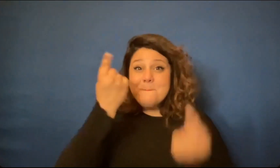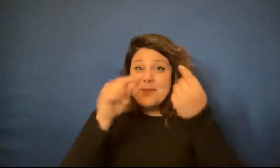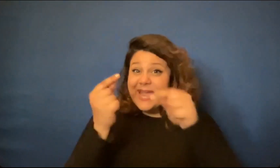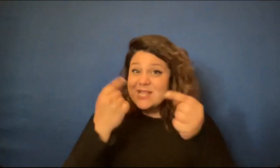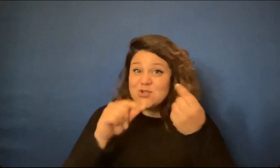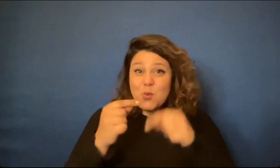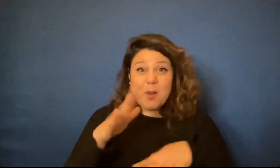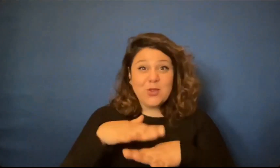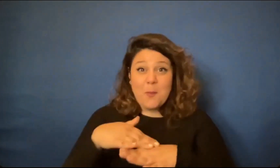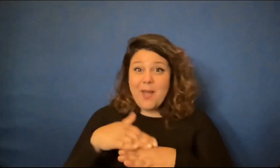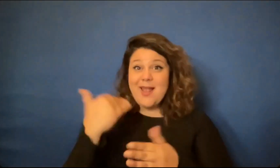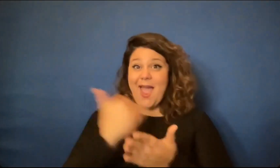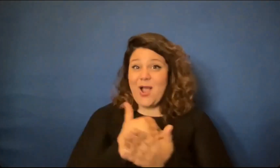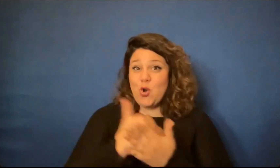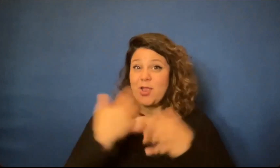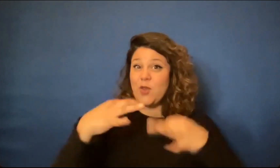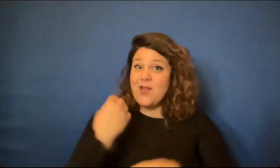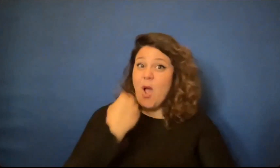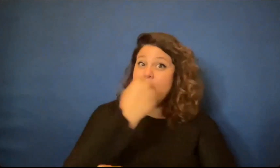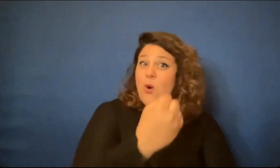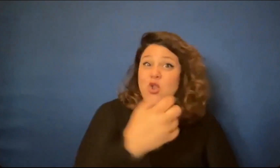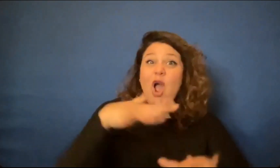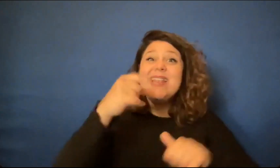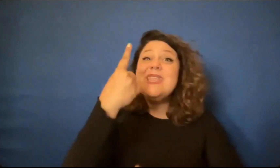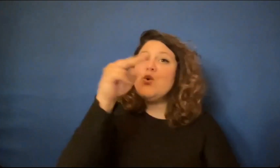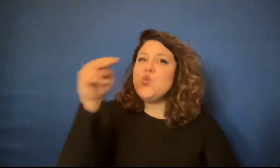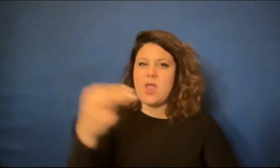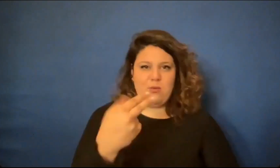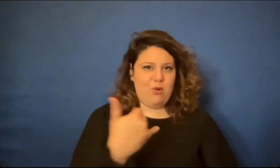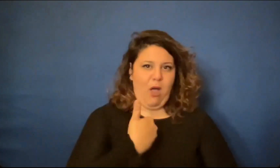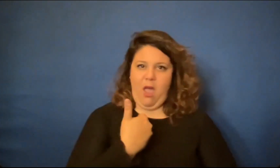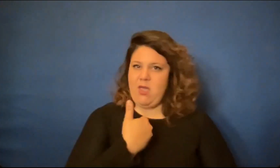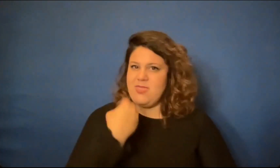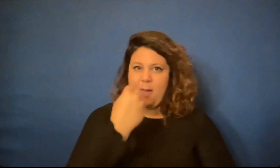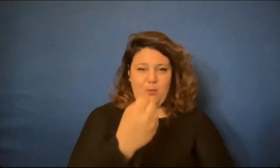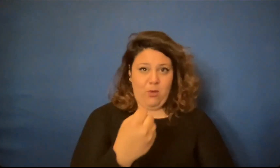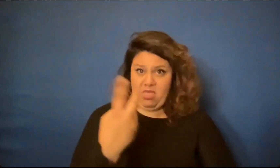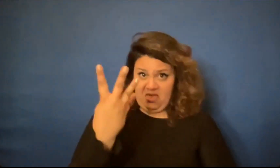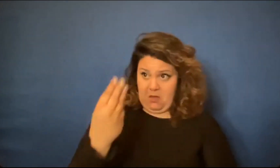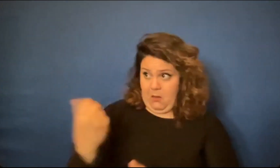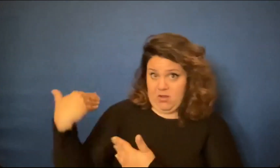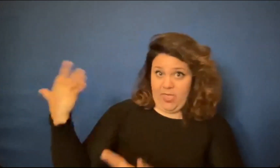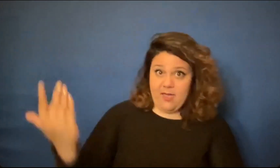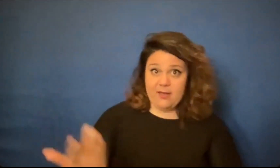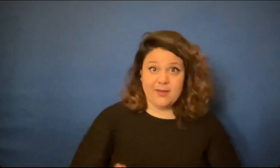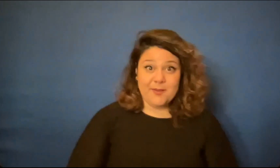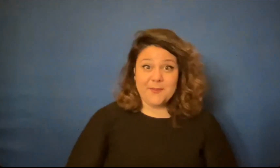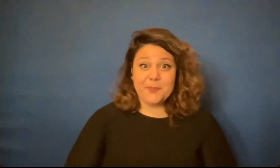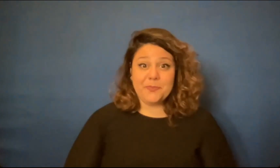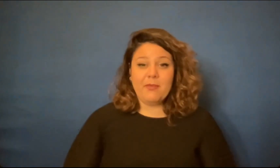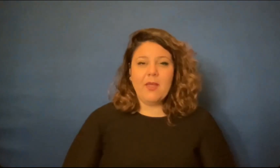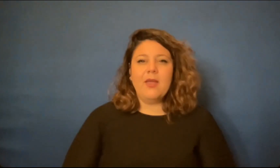en la escuela ordinaria, ni un euro de presupuesto para, pero esto hace 4 días, ¿eh? Entonces,